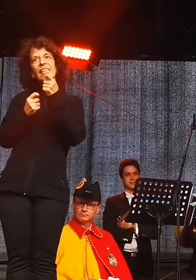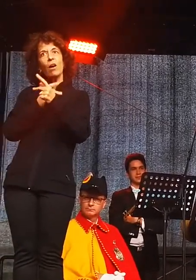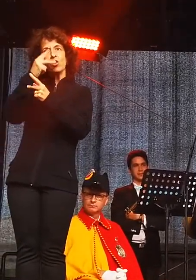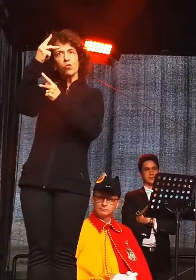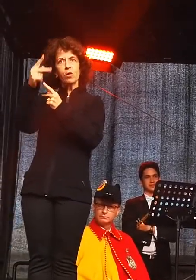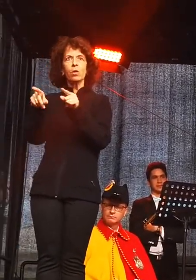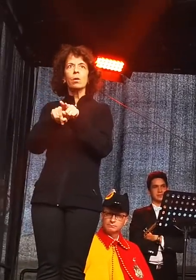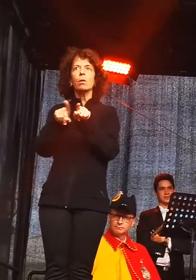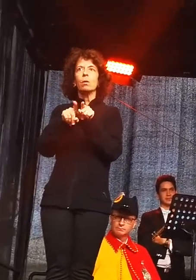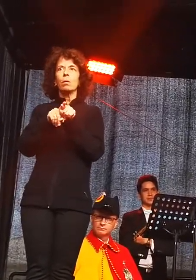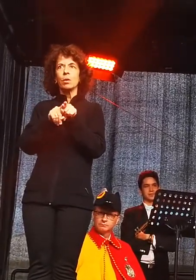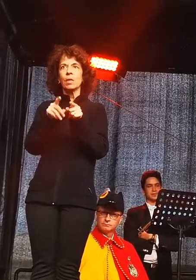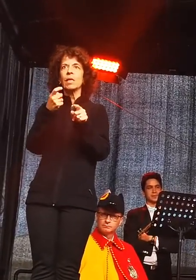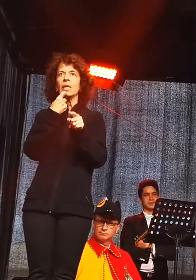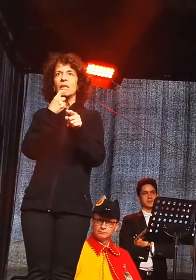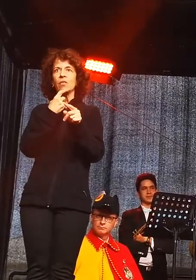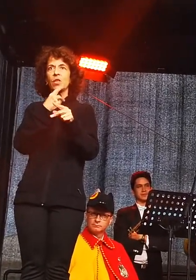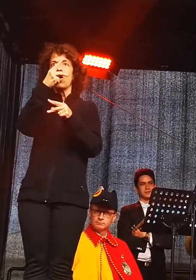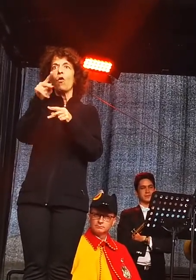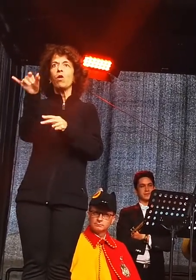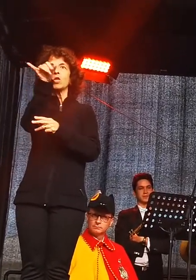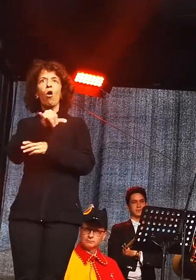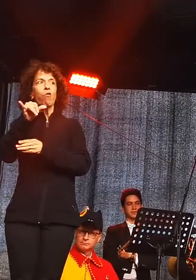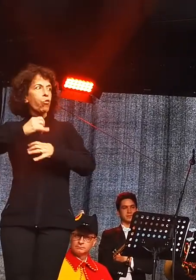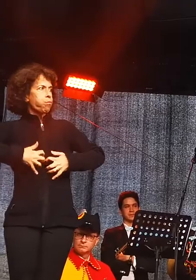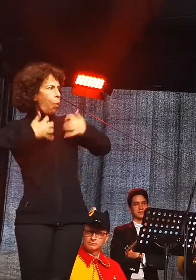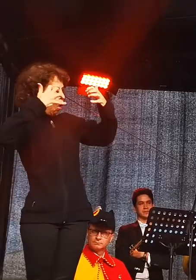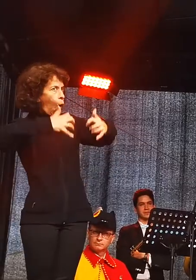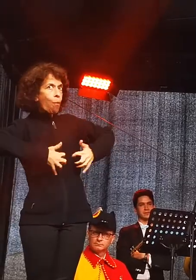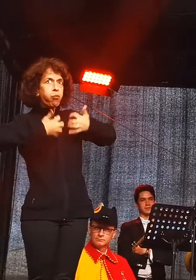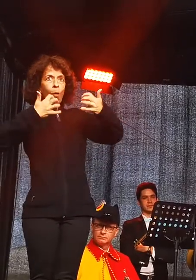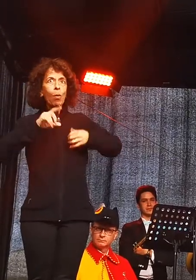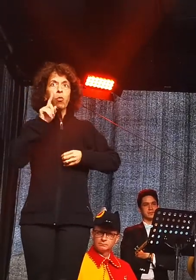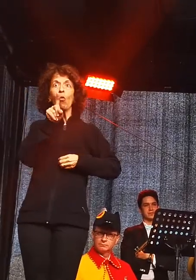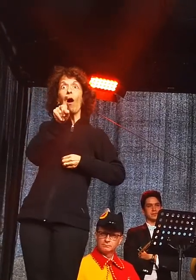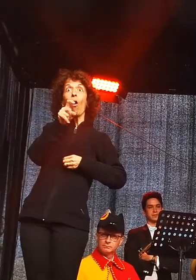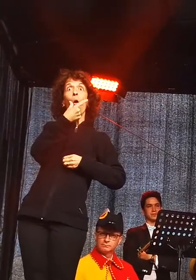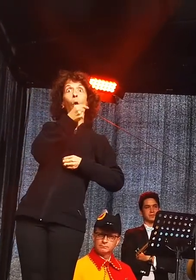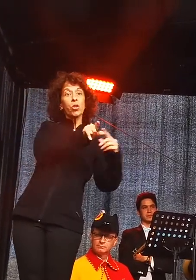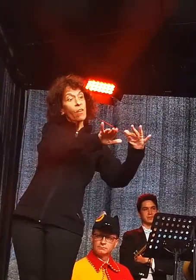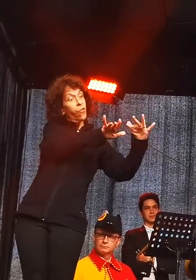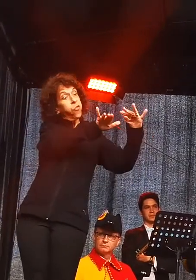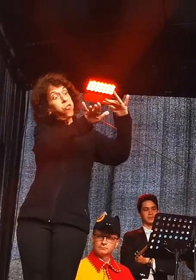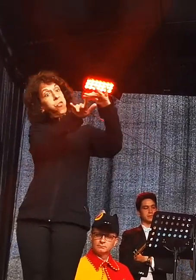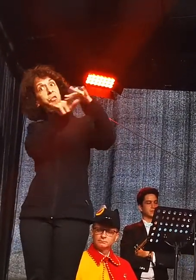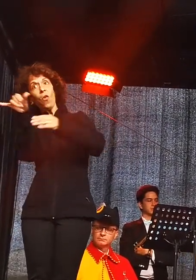ça crée surtout des très très fortes tensions avec nos voisins vaudois qui sont régulièrement inondés.